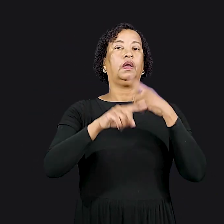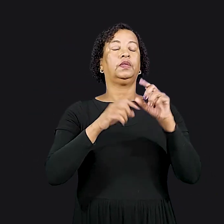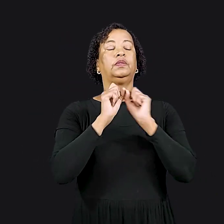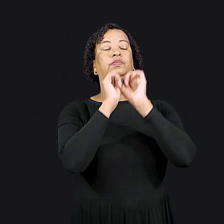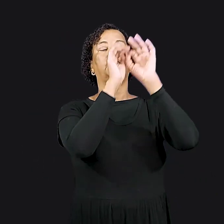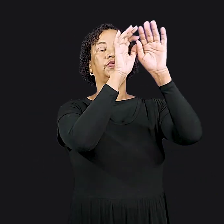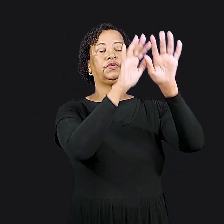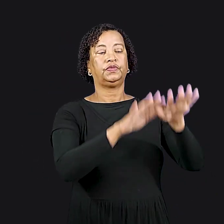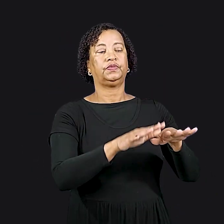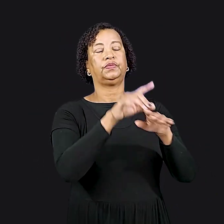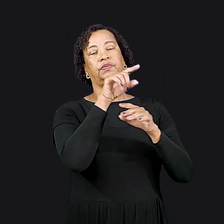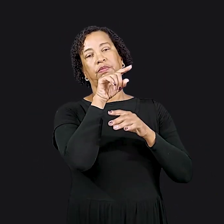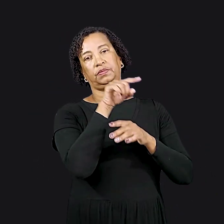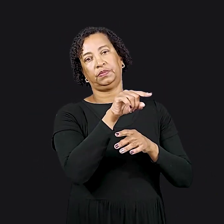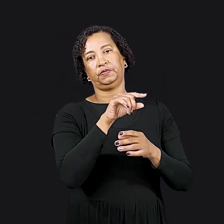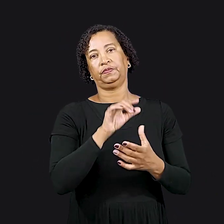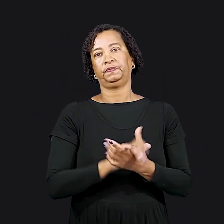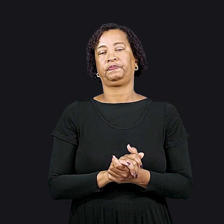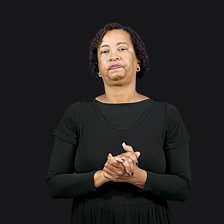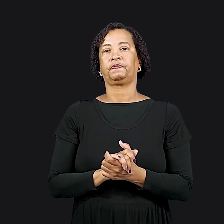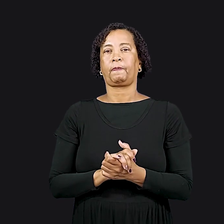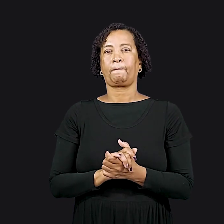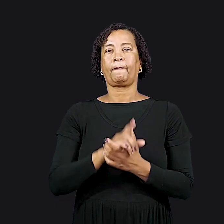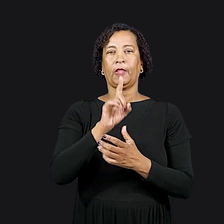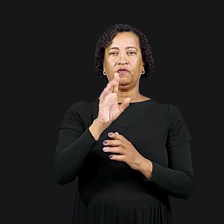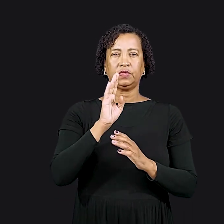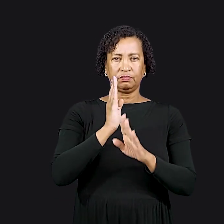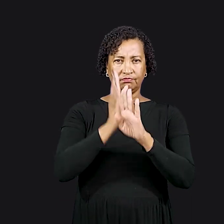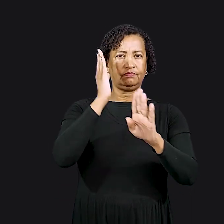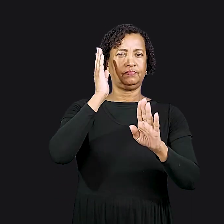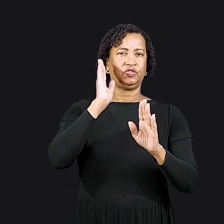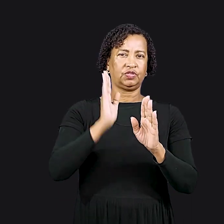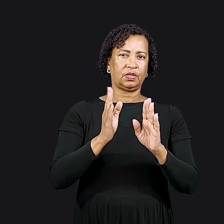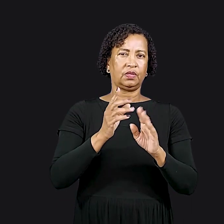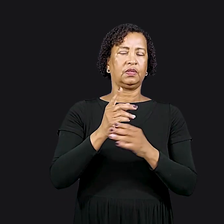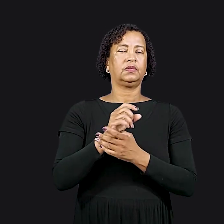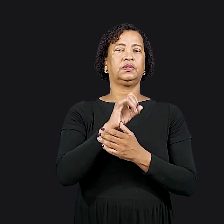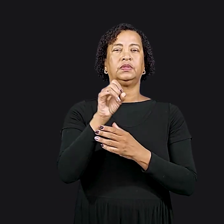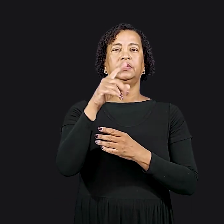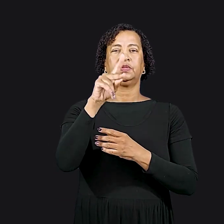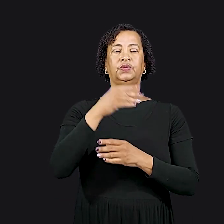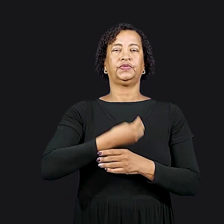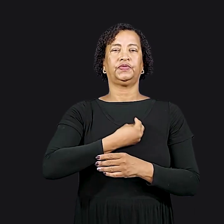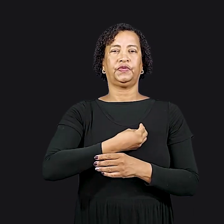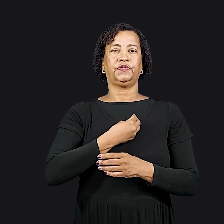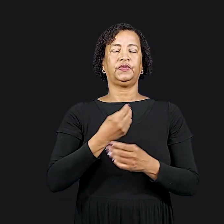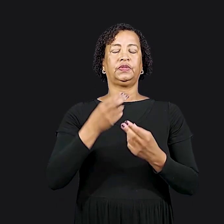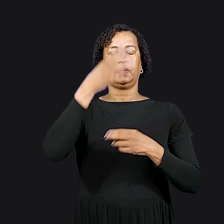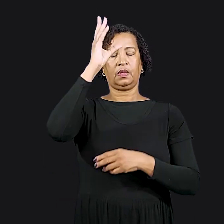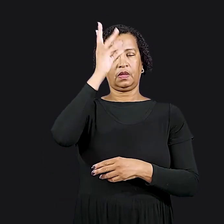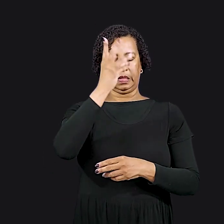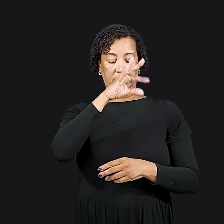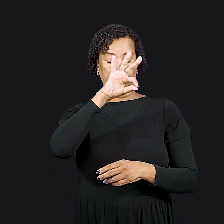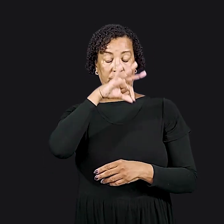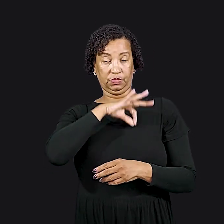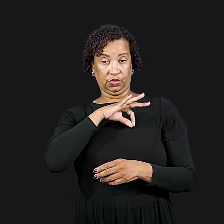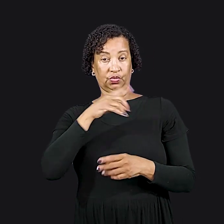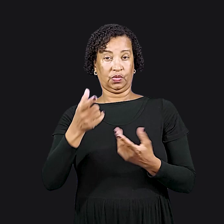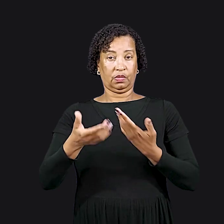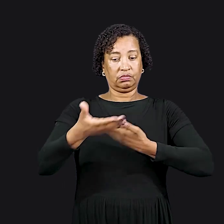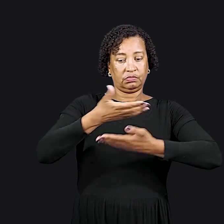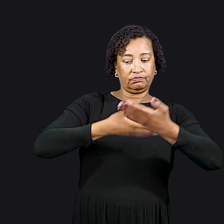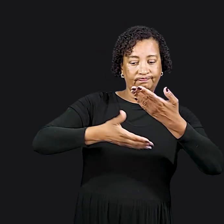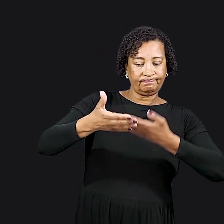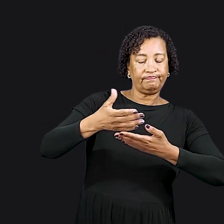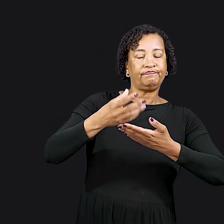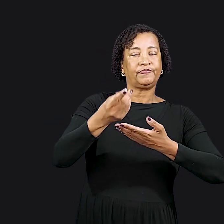vai recompensar você. Você já tinha descoberto isso? Seu bem-estar espiritual está relacionado à sua fidelidade